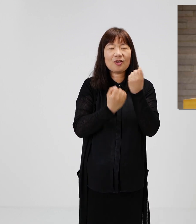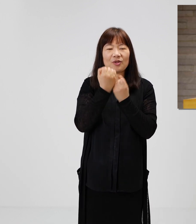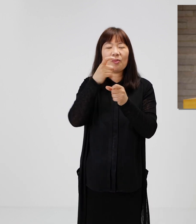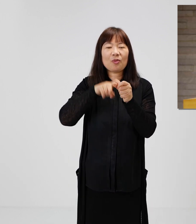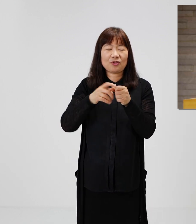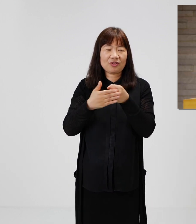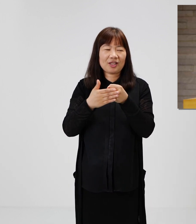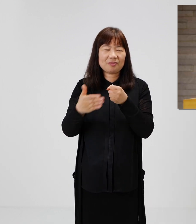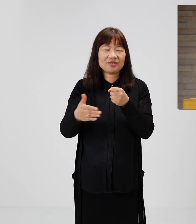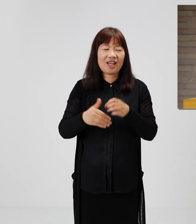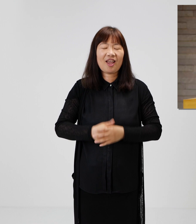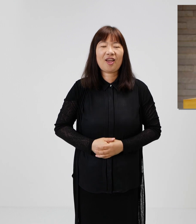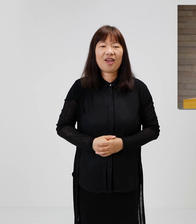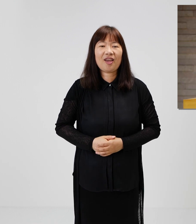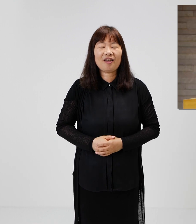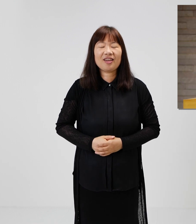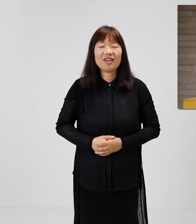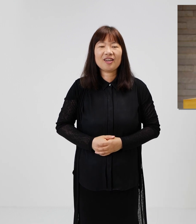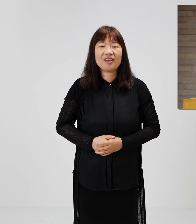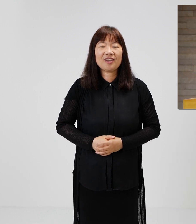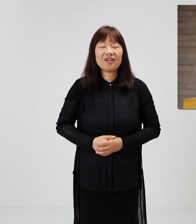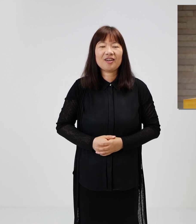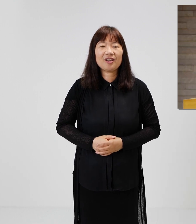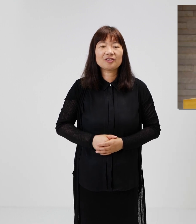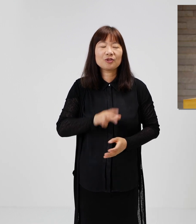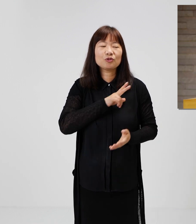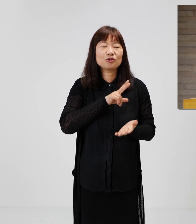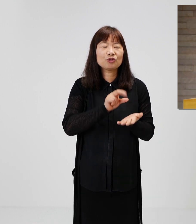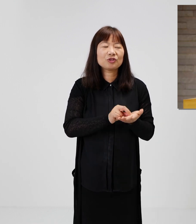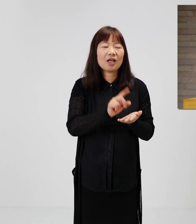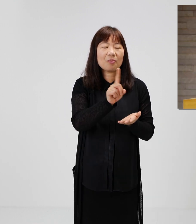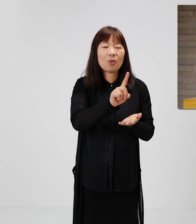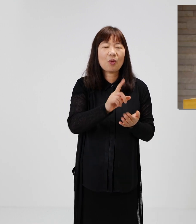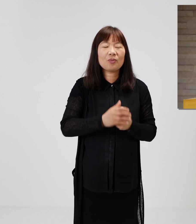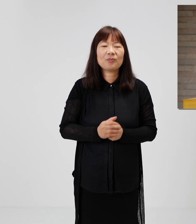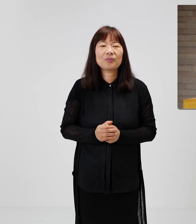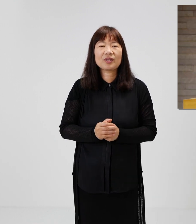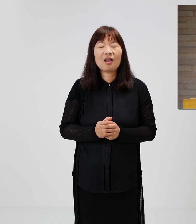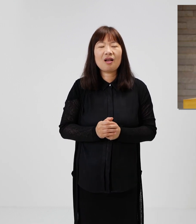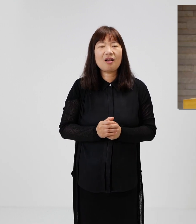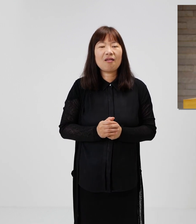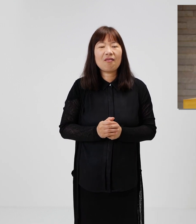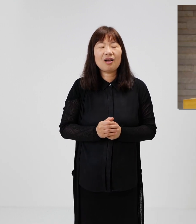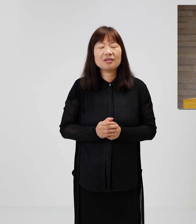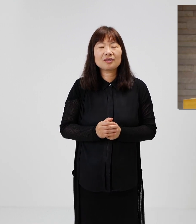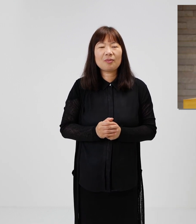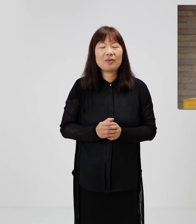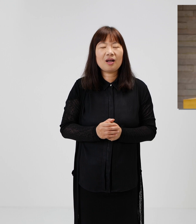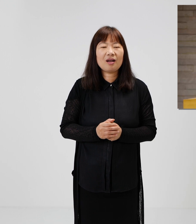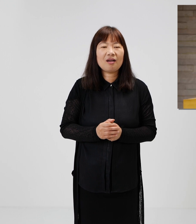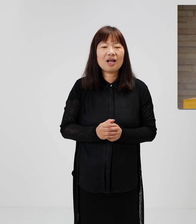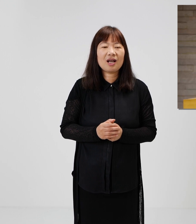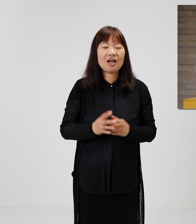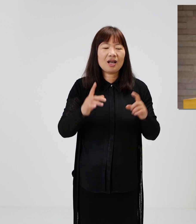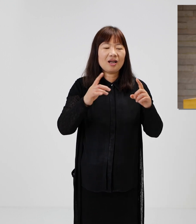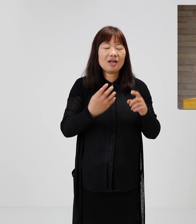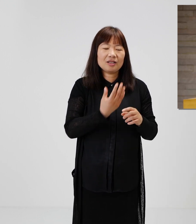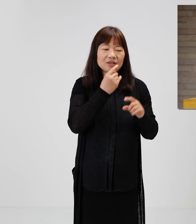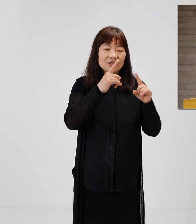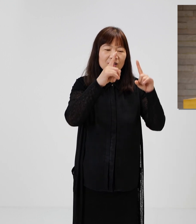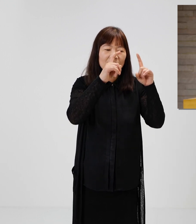위해서. 그럼 그 통일된 주제가 뭐냐 하면 역대 이런 방해가 얼마나 정권이 바뀜에도